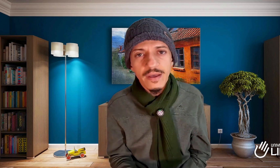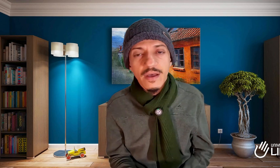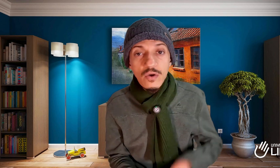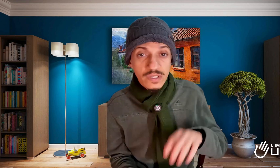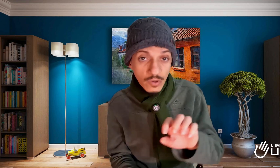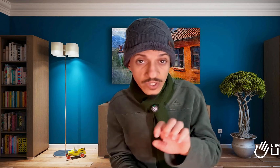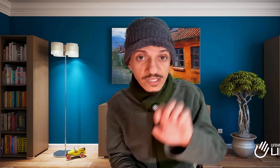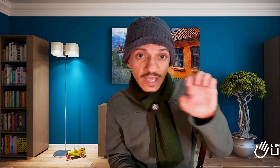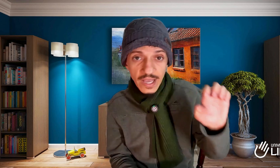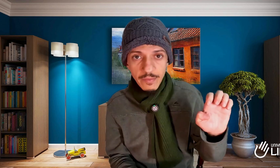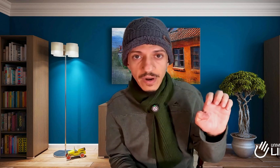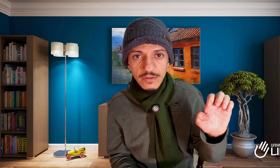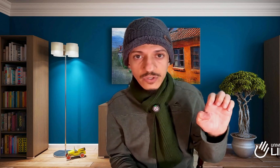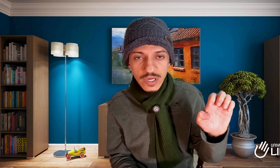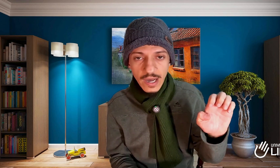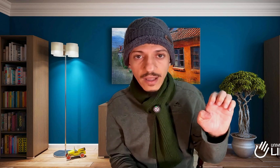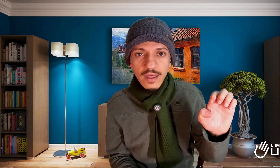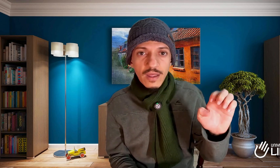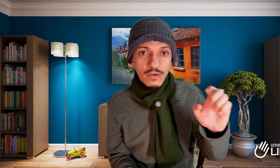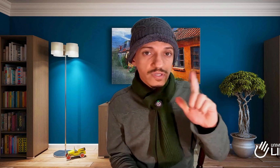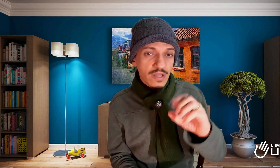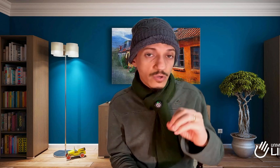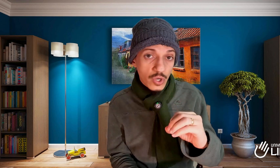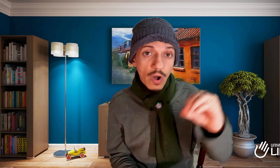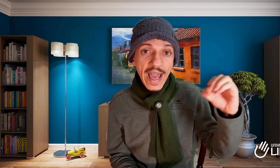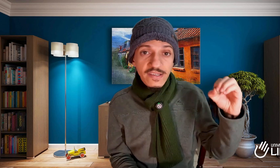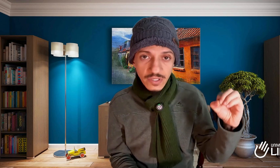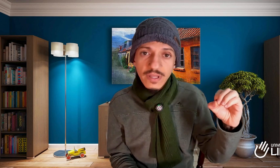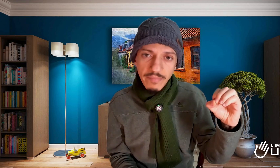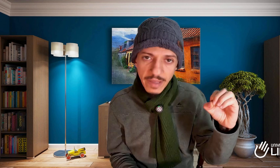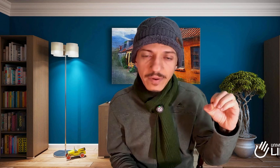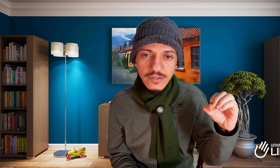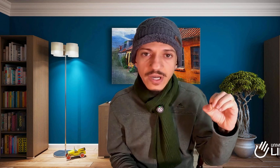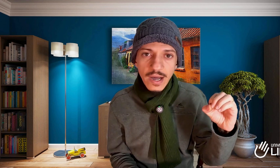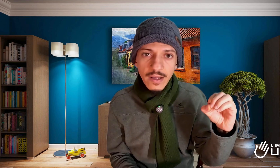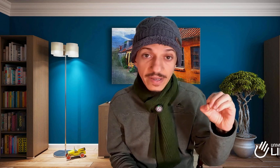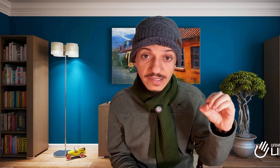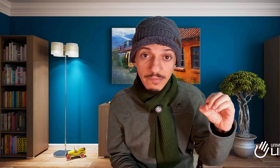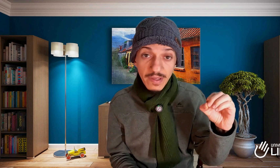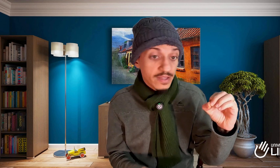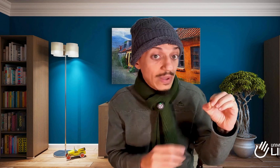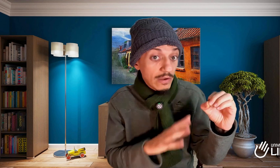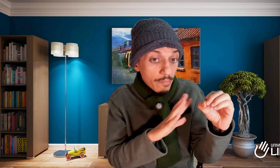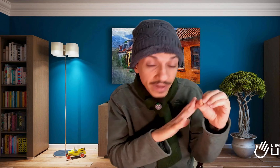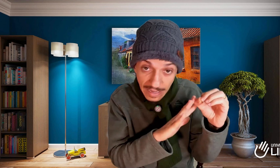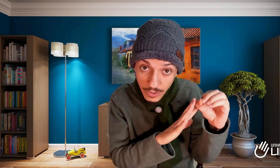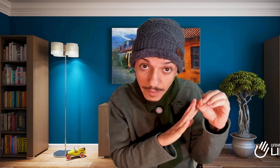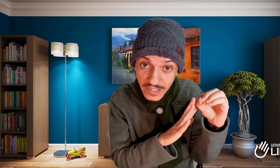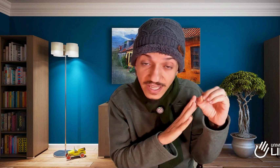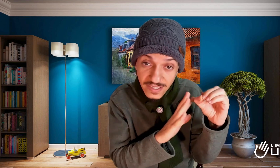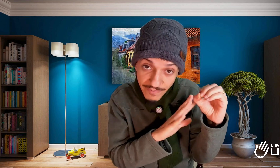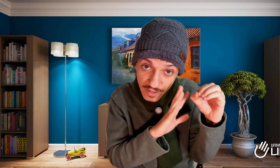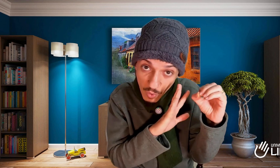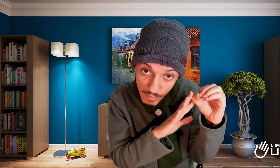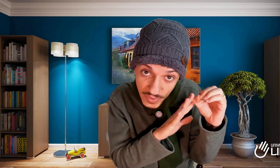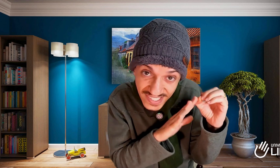O sinal de esquerda para o lado de cá. E o sinal de oeste também para o lado de cá, percebe? Então ele obrigatoriamente tem que ser feito com a mão